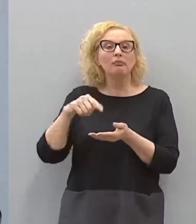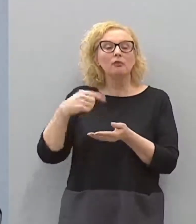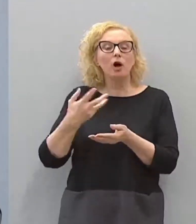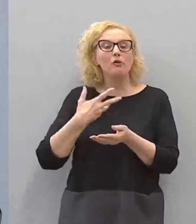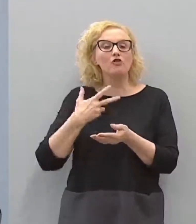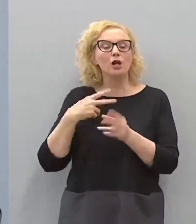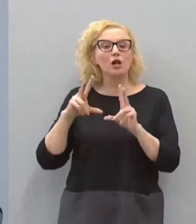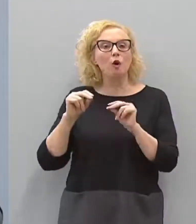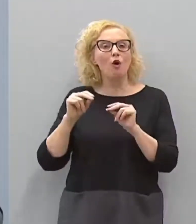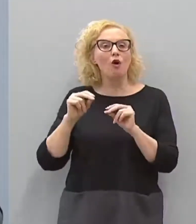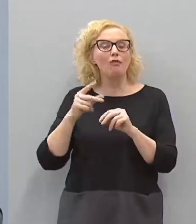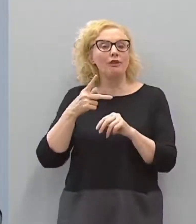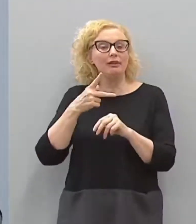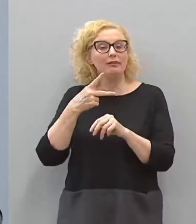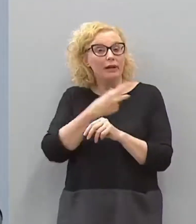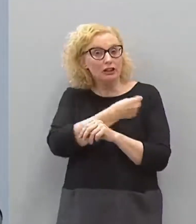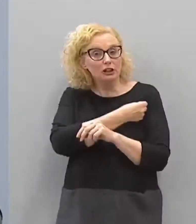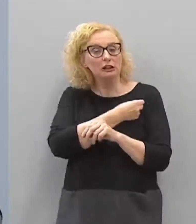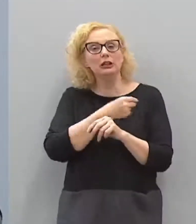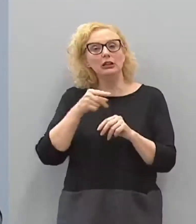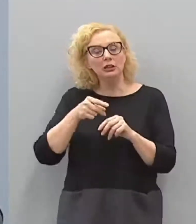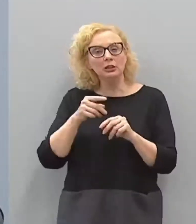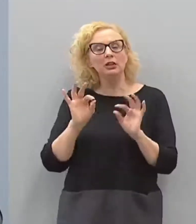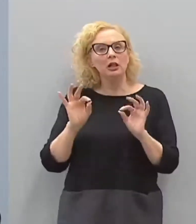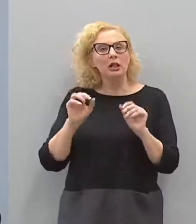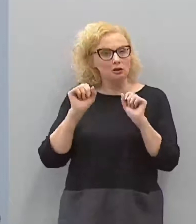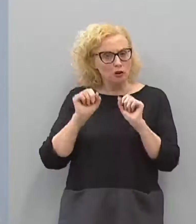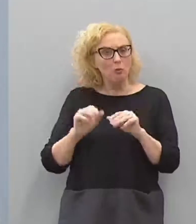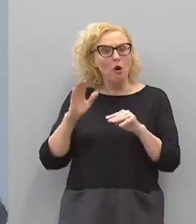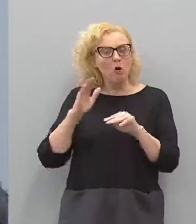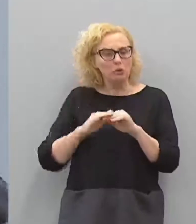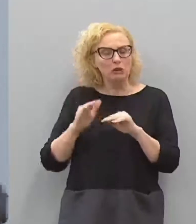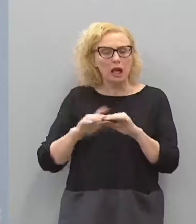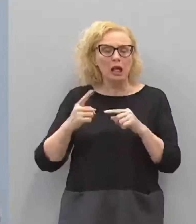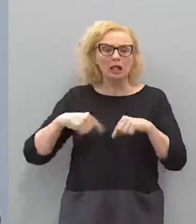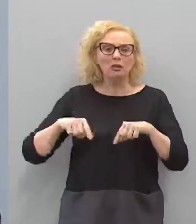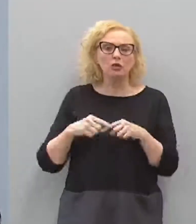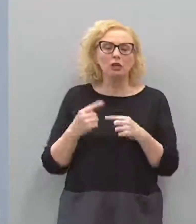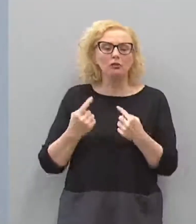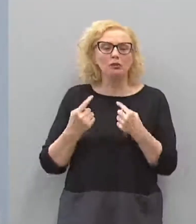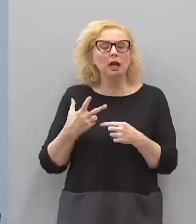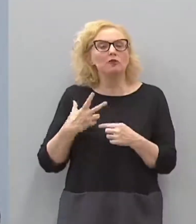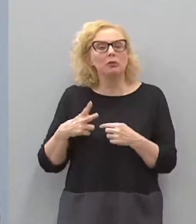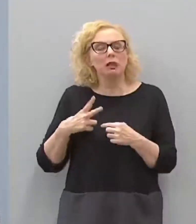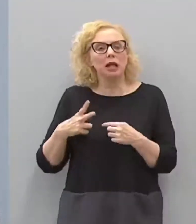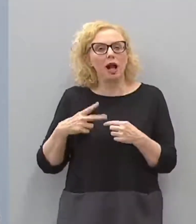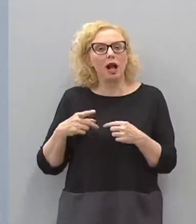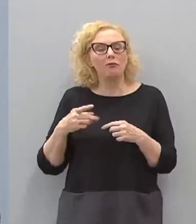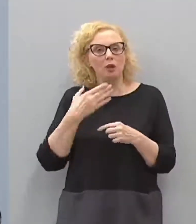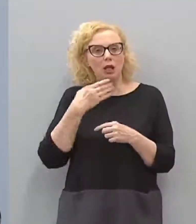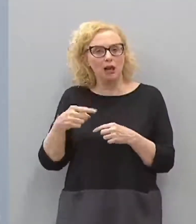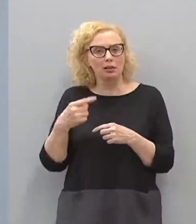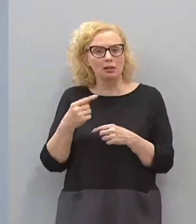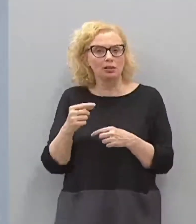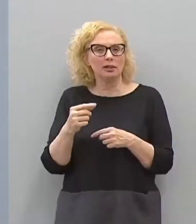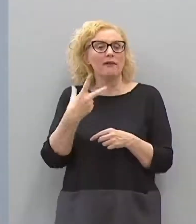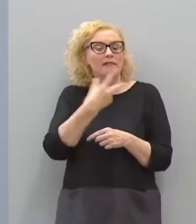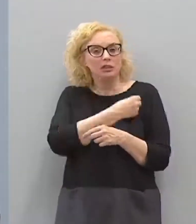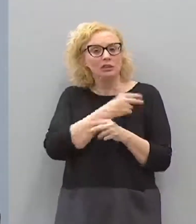classificati come come utilizzabili e quindi auspichiamo che da questi vaccini poi ci sia un ulteriore